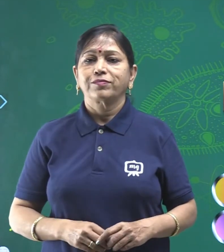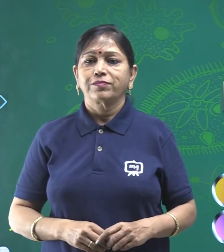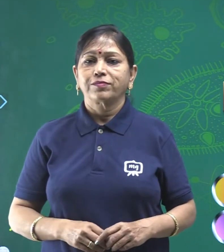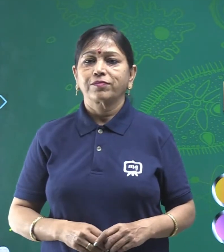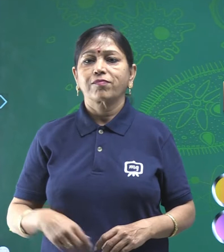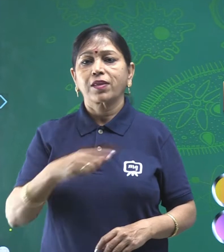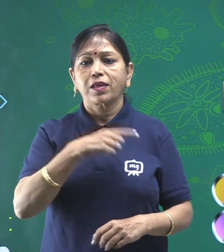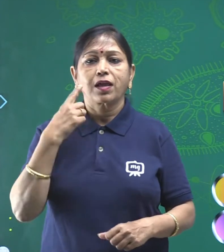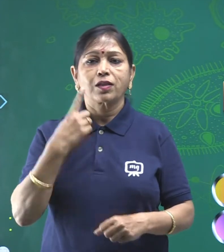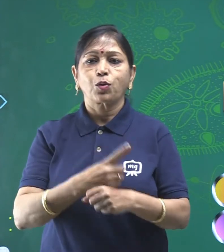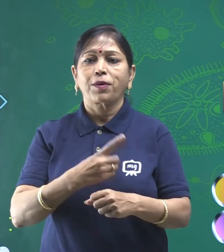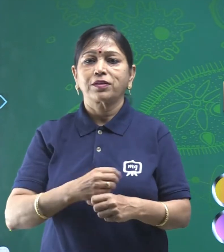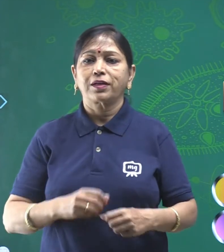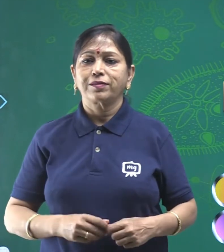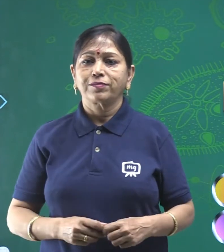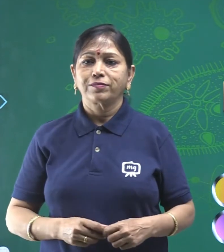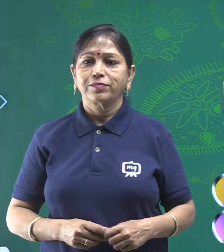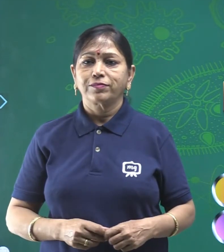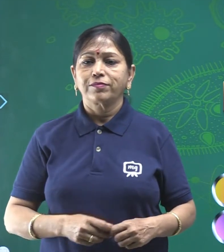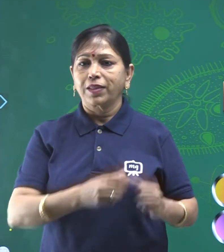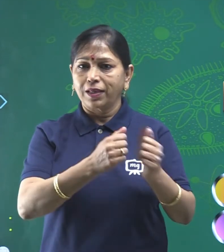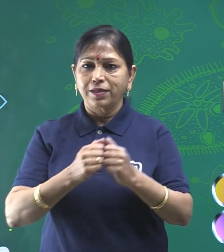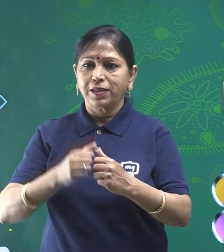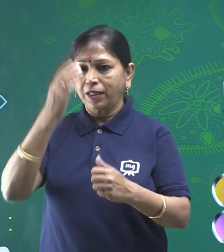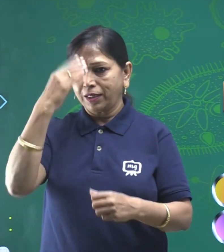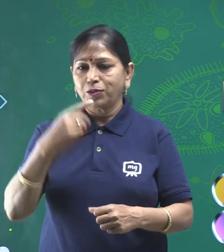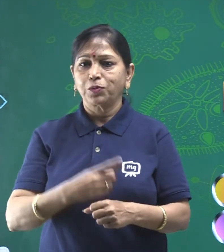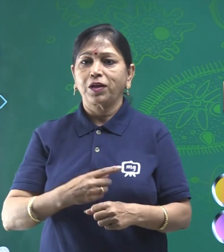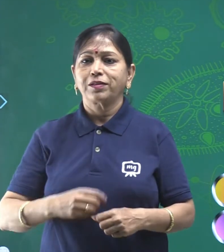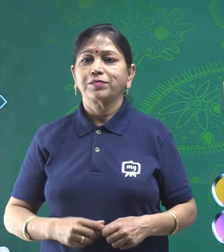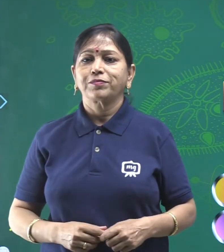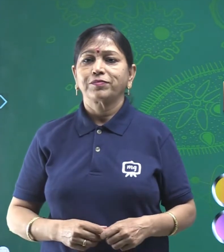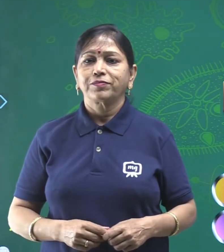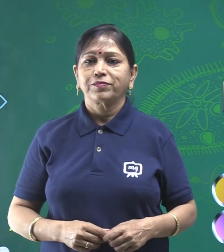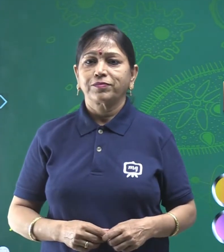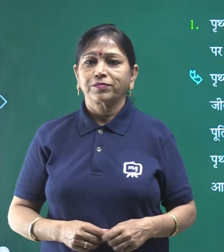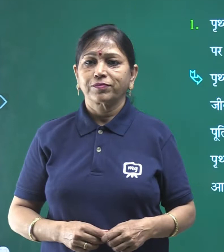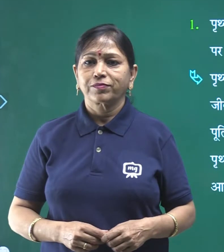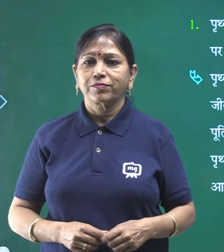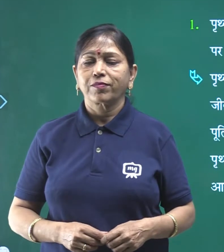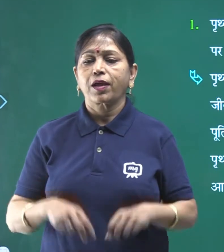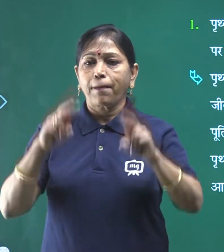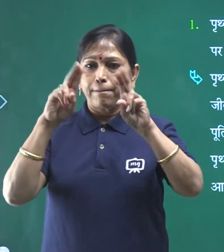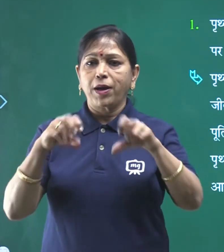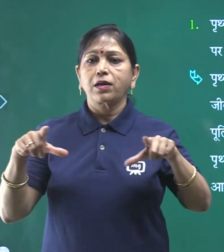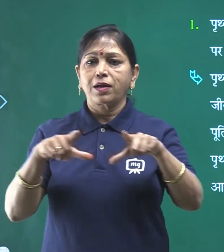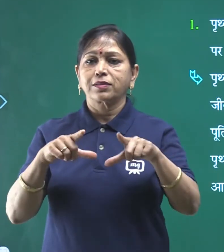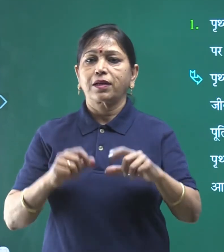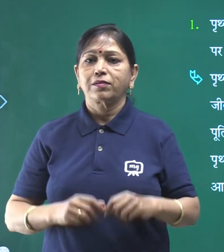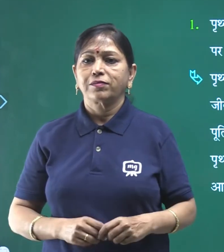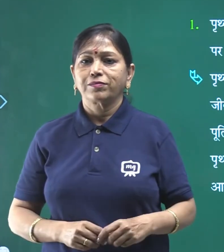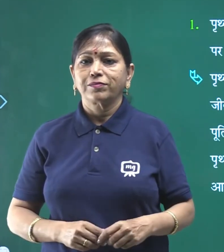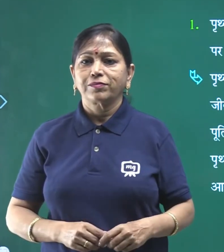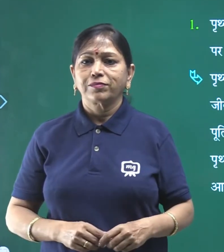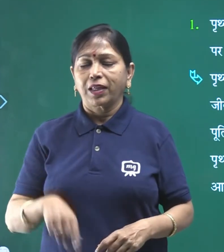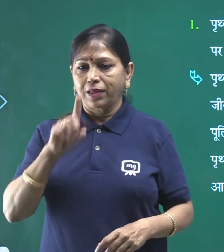महेंद्र कुमार जैन मेरे साथ अंजू रानी की एक पाठ का सार एक